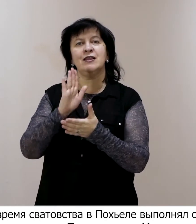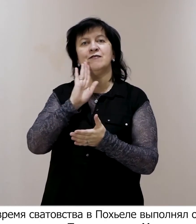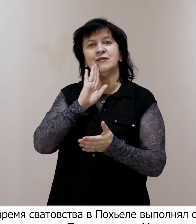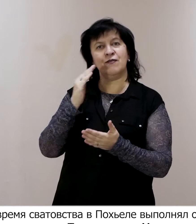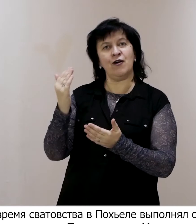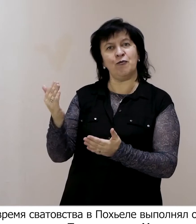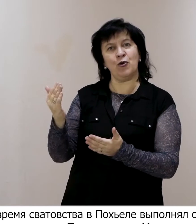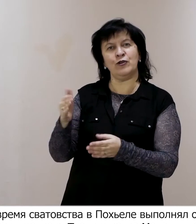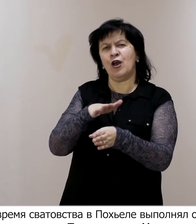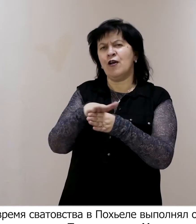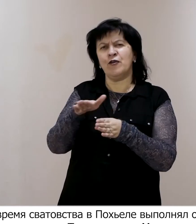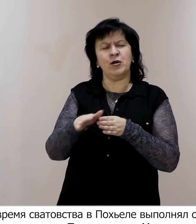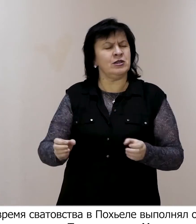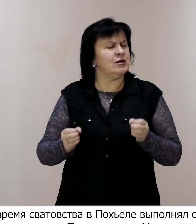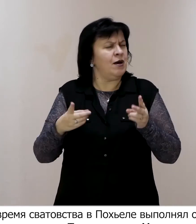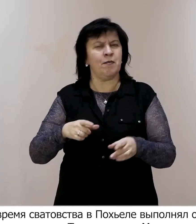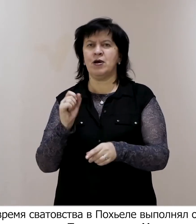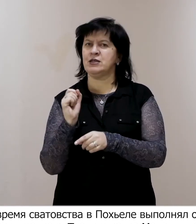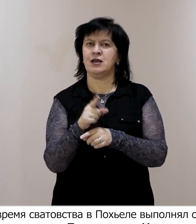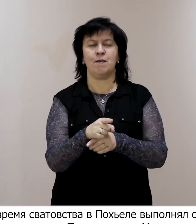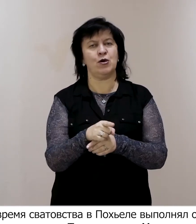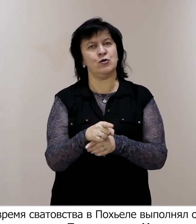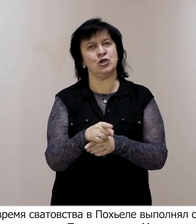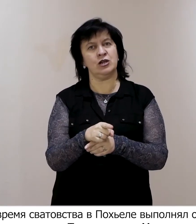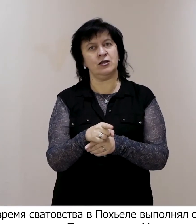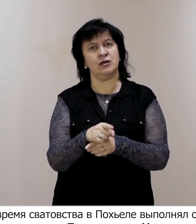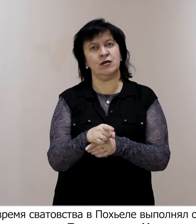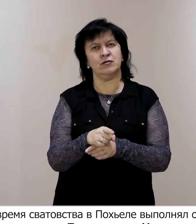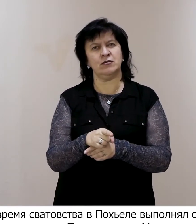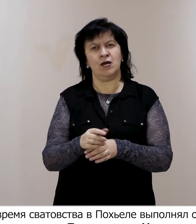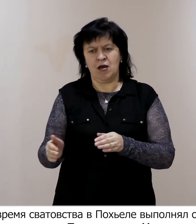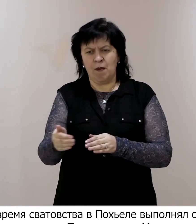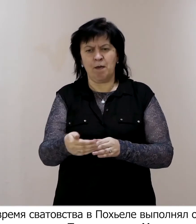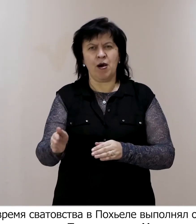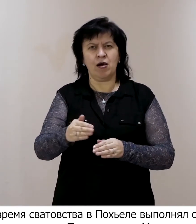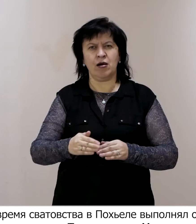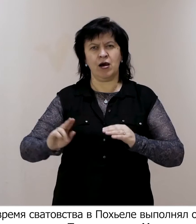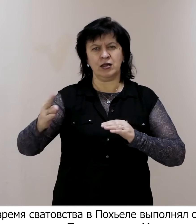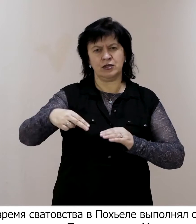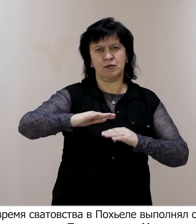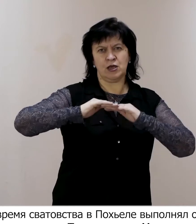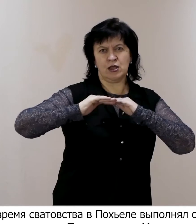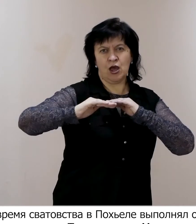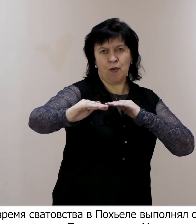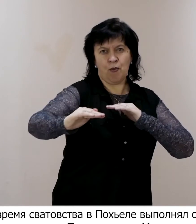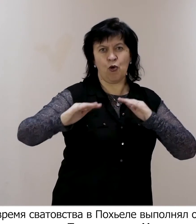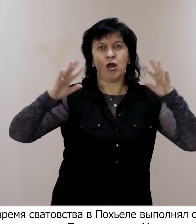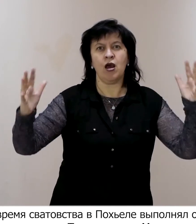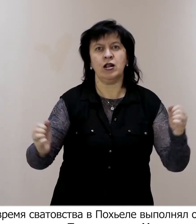выполнял опасные поручения пахал змеиное поле ловил медведя тони